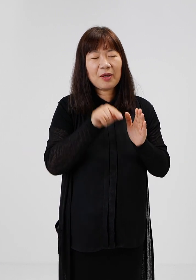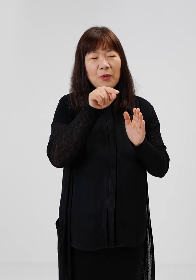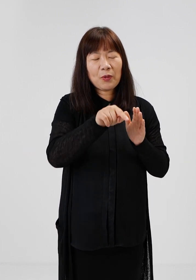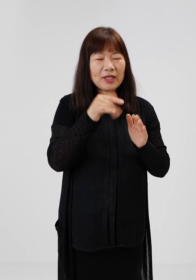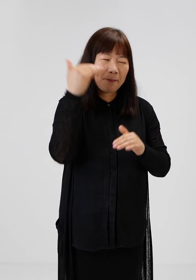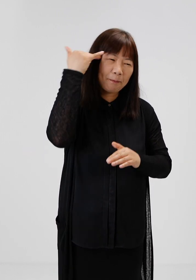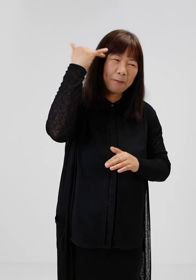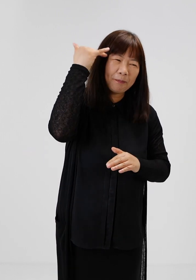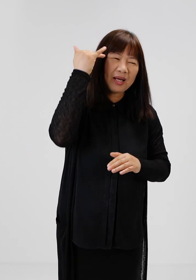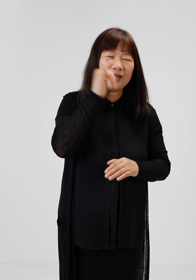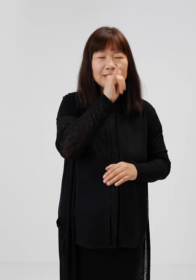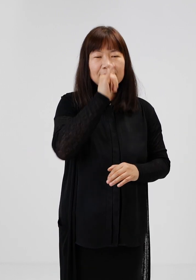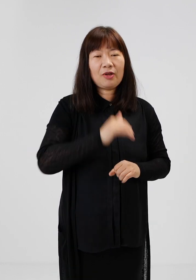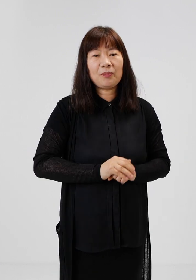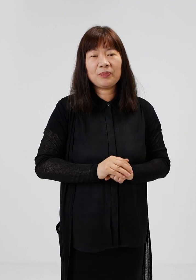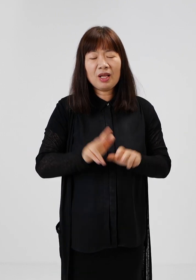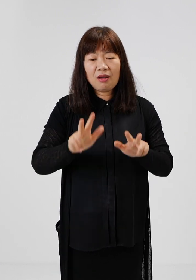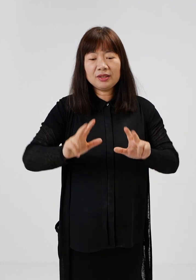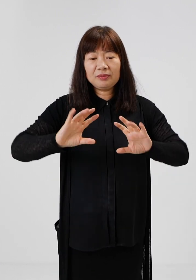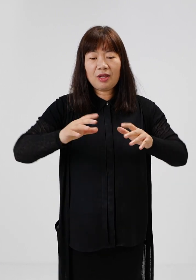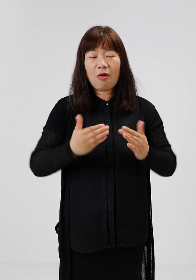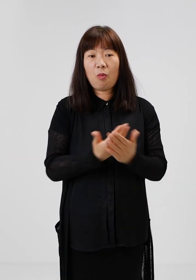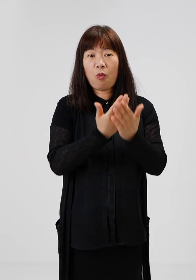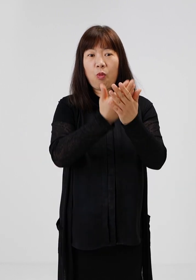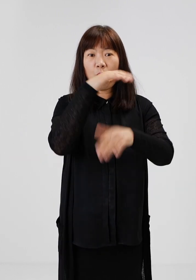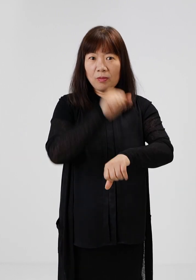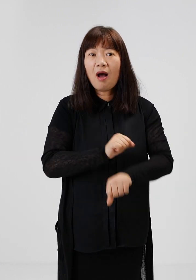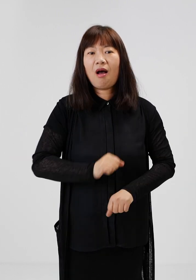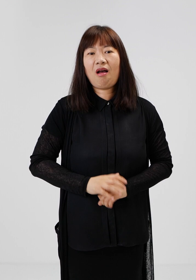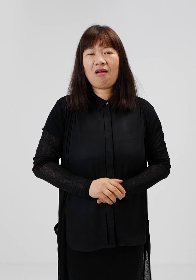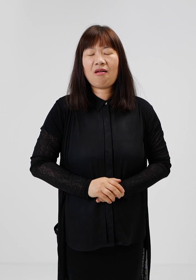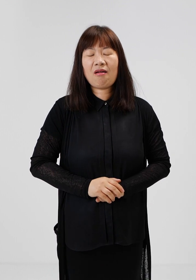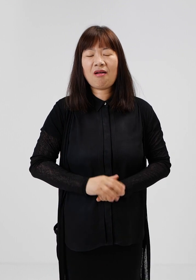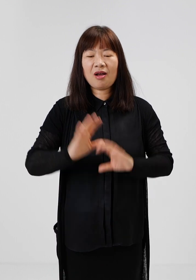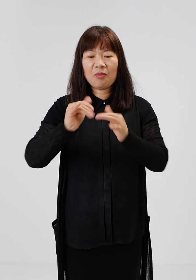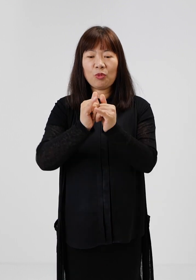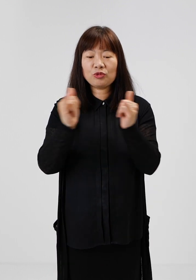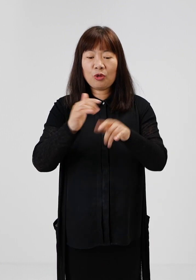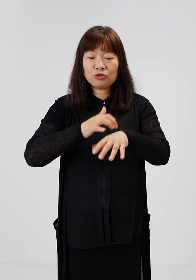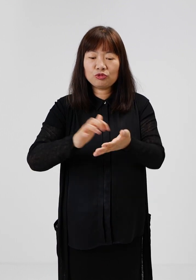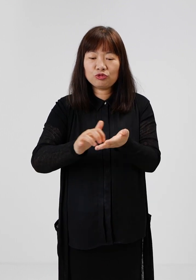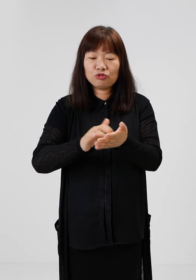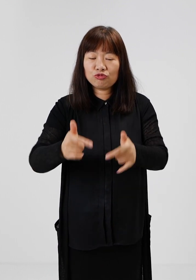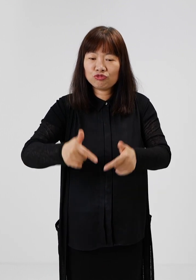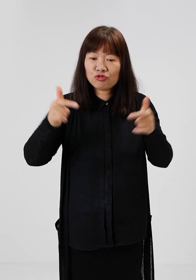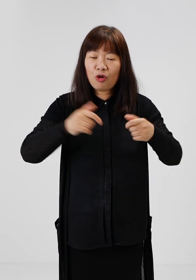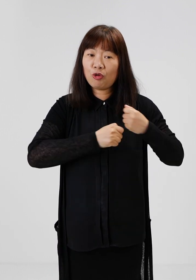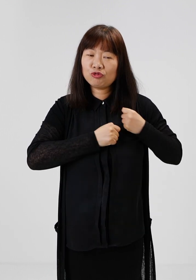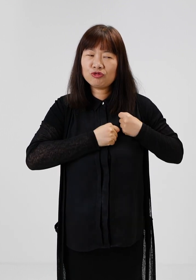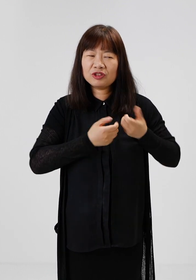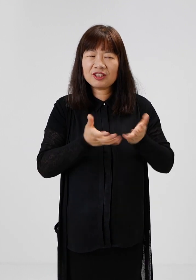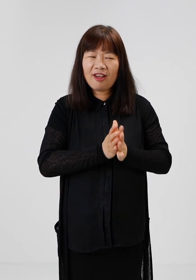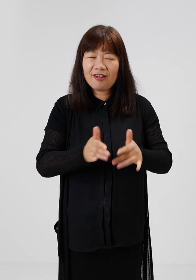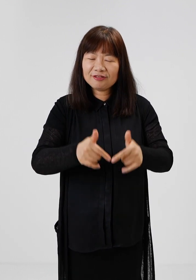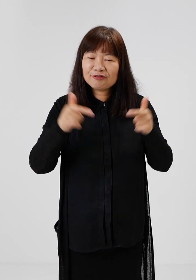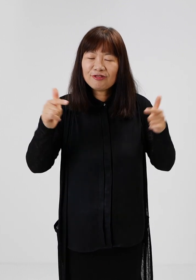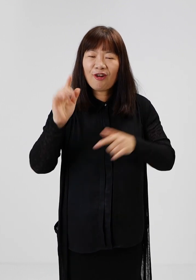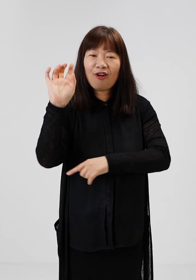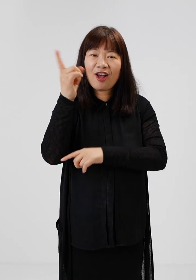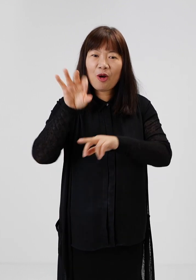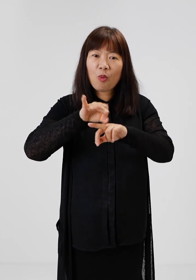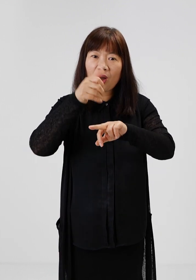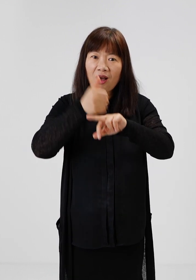틀어요. 나라가 지금 잘 되고 있어요. 막 백성도 늘어나고 군대도 늘어나고 다윗도